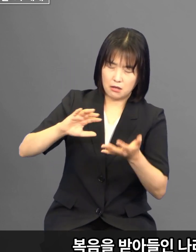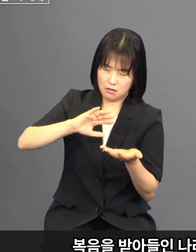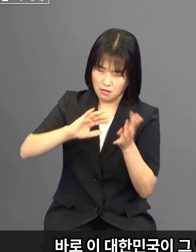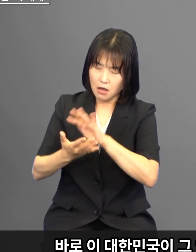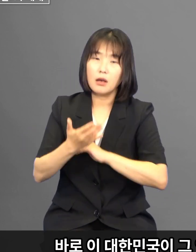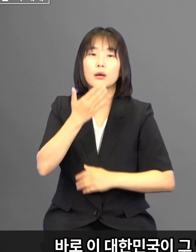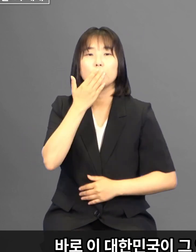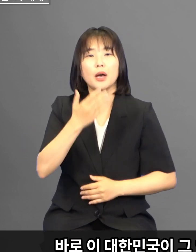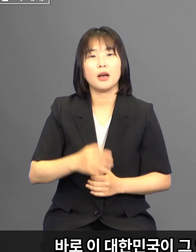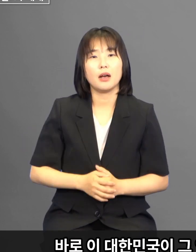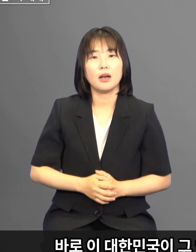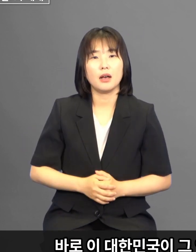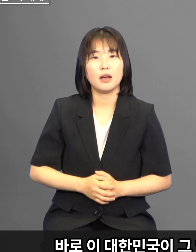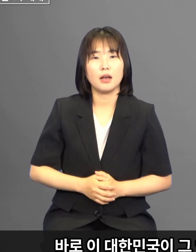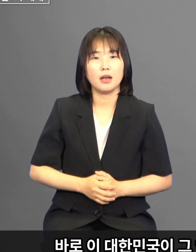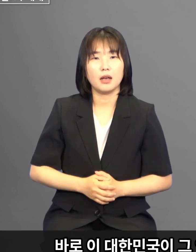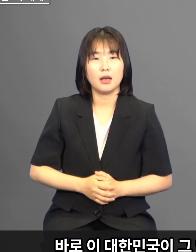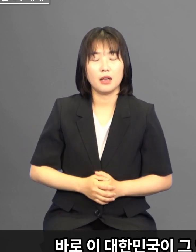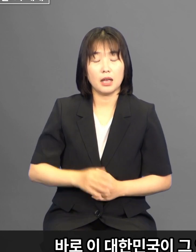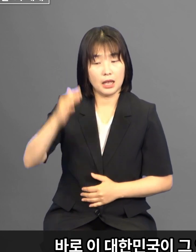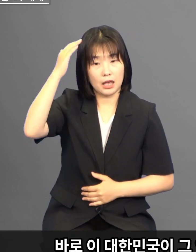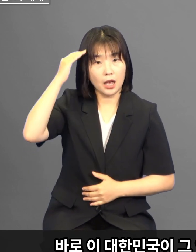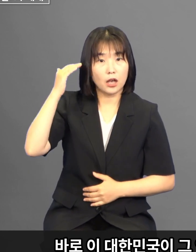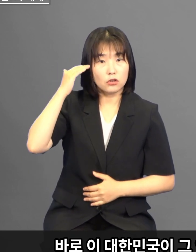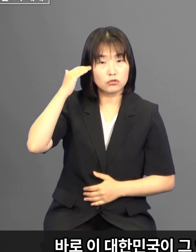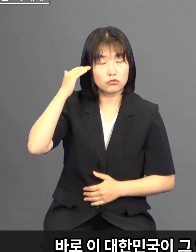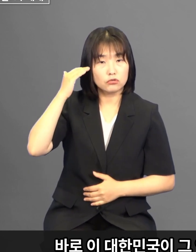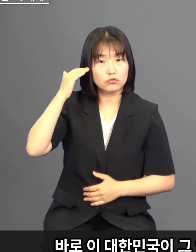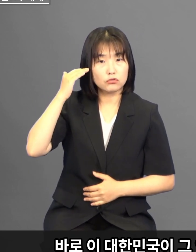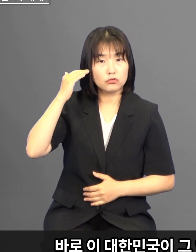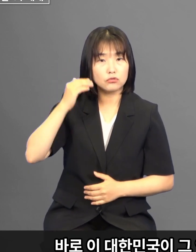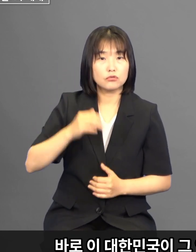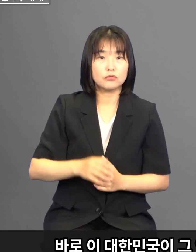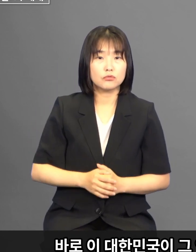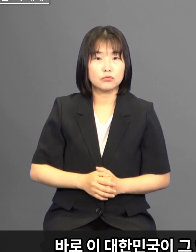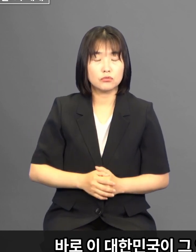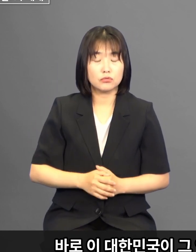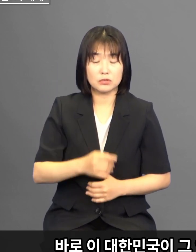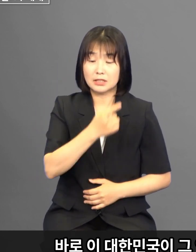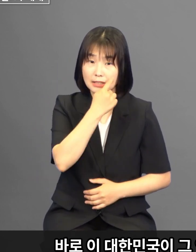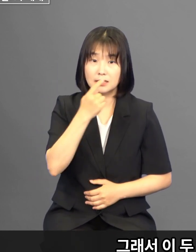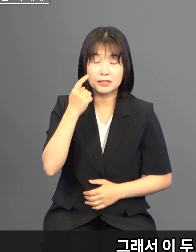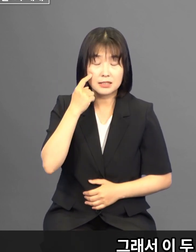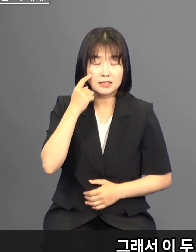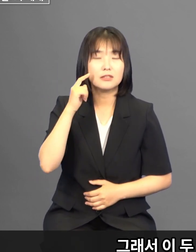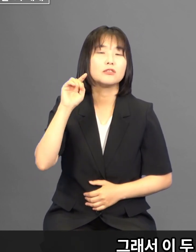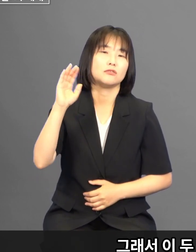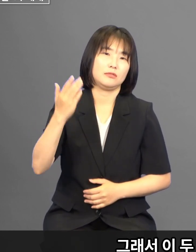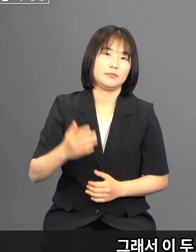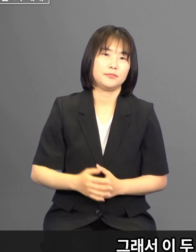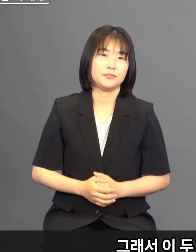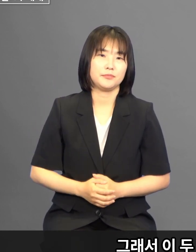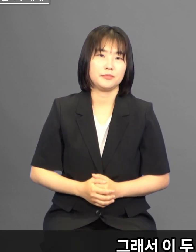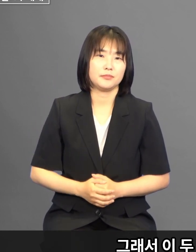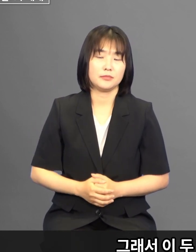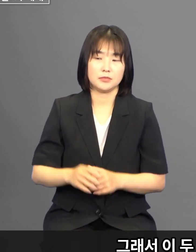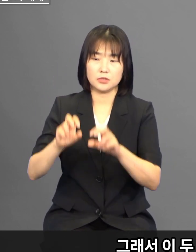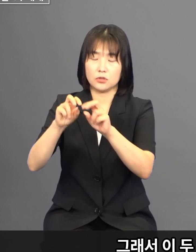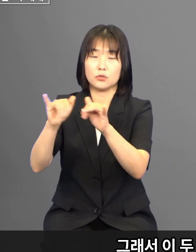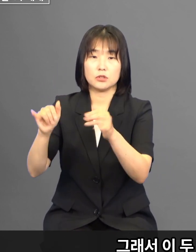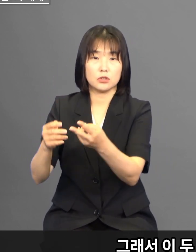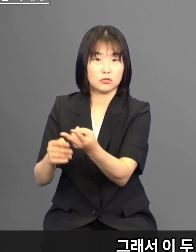없다는 것이죠. 바로 이 대한민국이 그 역사의 바로 산 증거 아니겠습니까? 그래서 이 두 분이